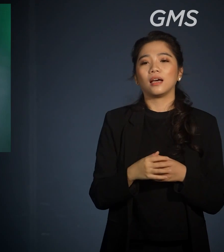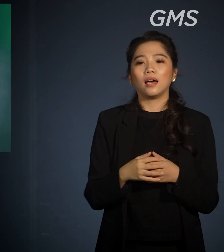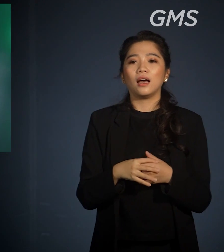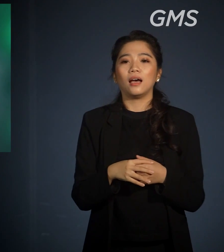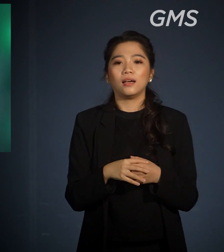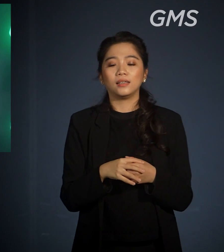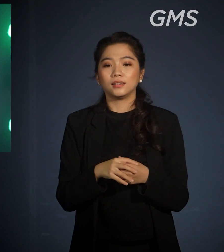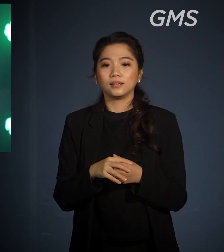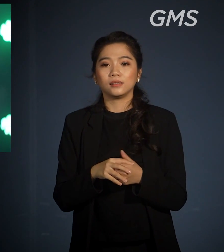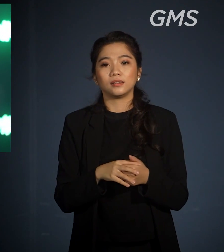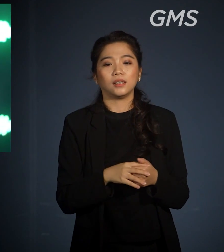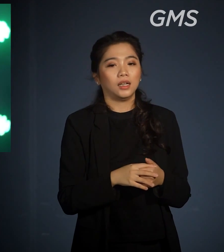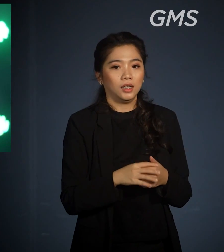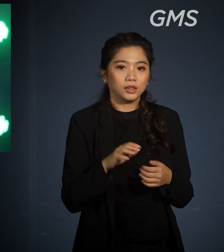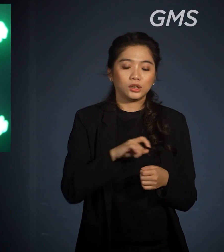ditinggikan,